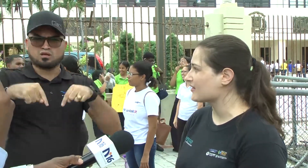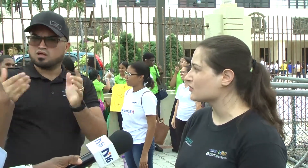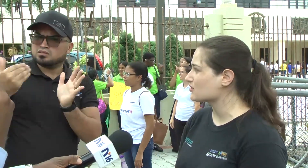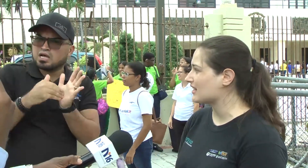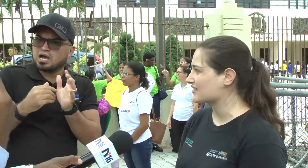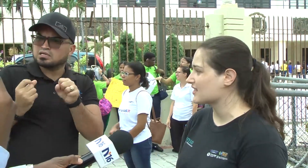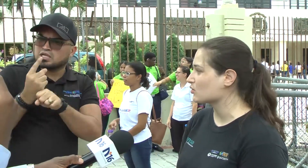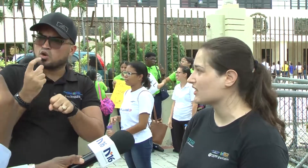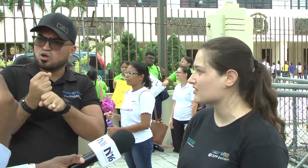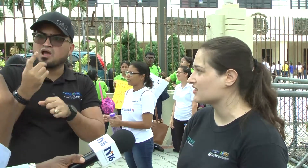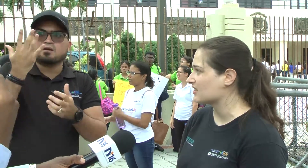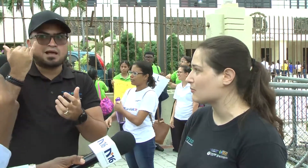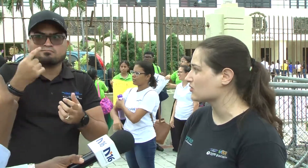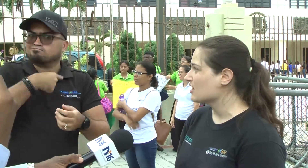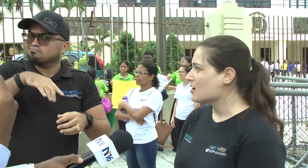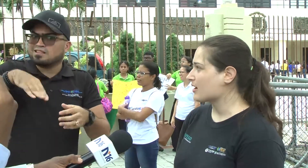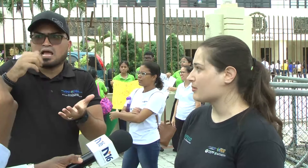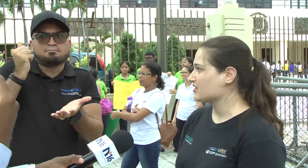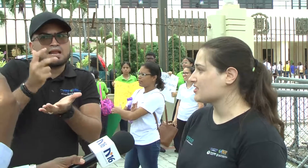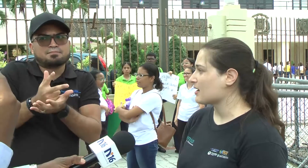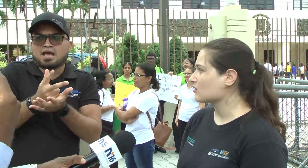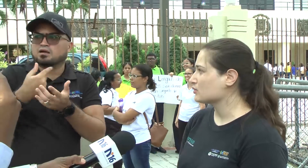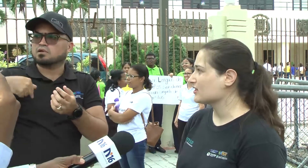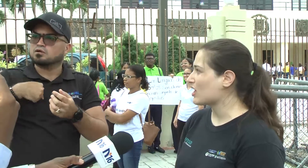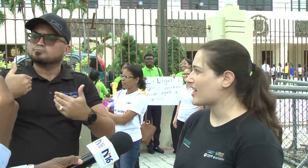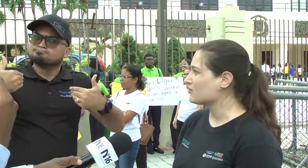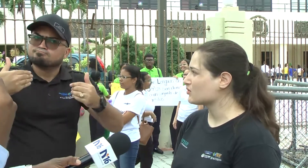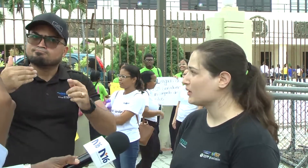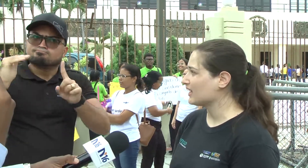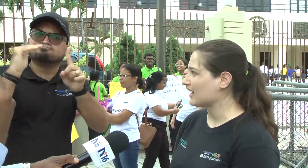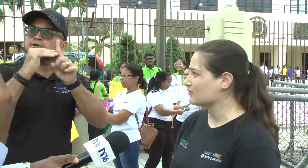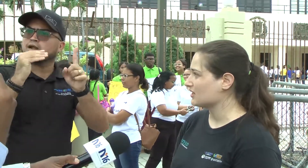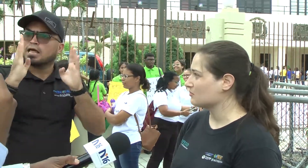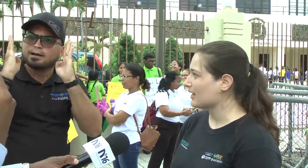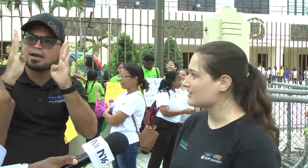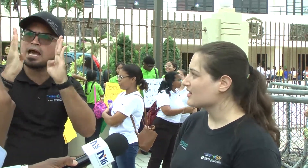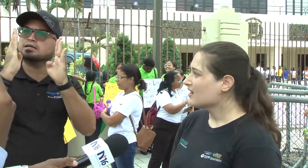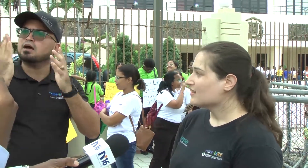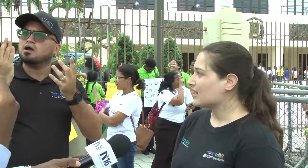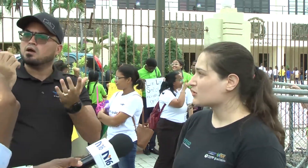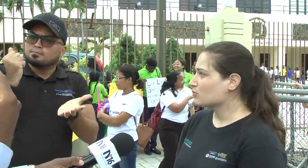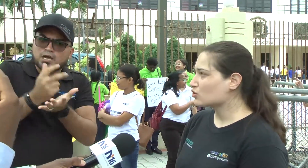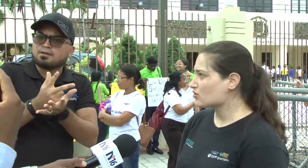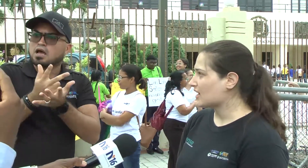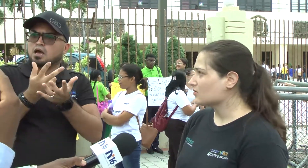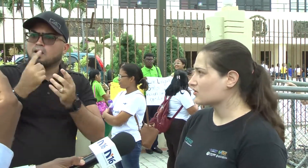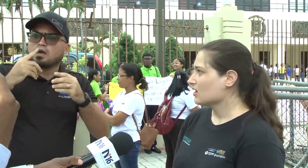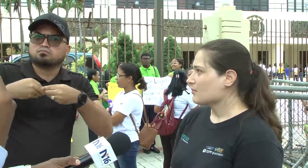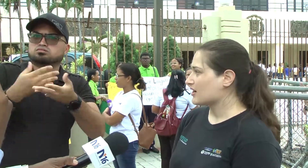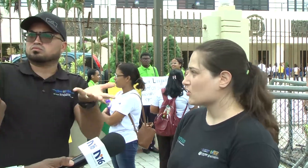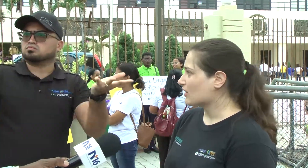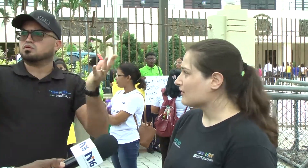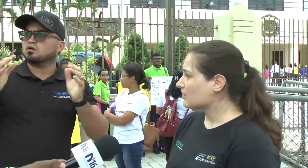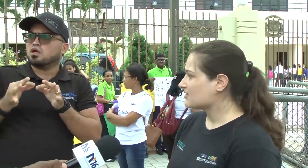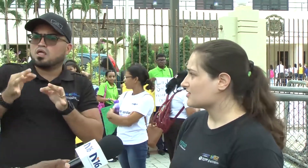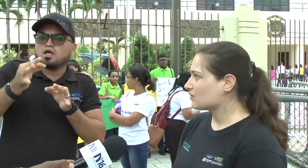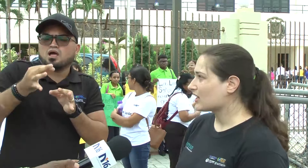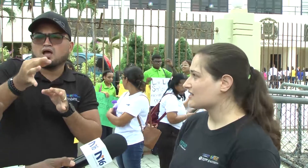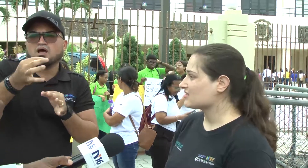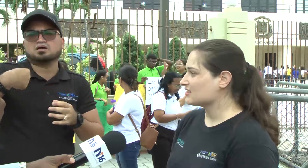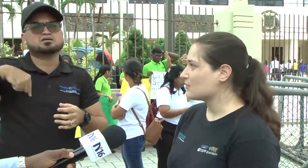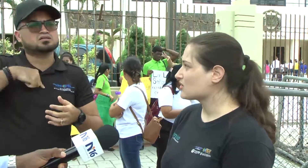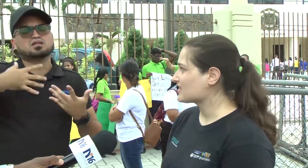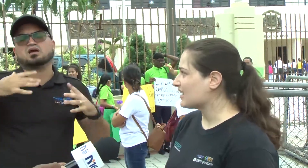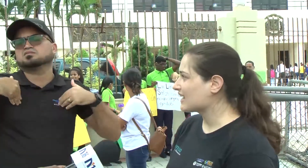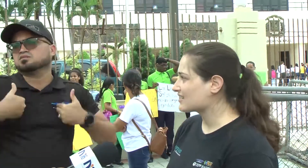para darnos el acceso que necesitamos para participar como ciudadanos dominicanos en el país. Tenemos muchos años presionando, diciendo